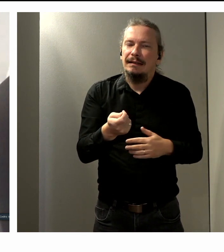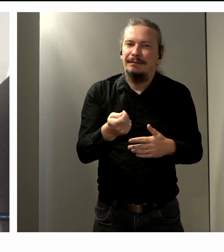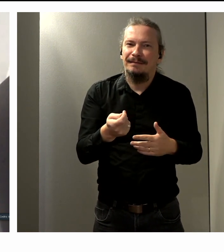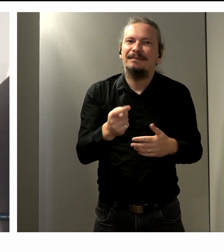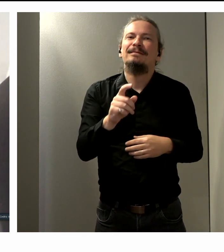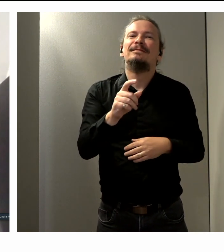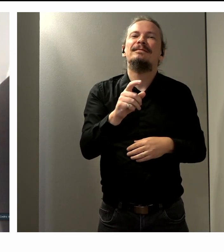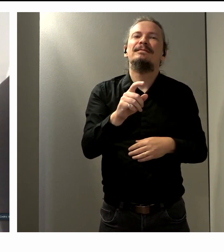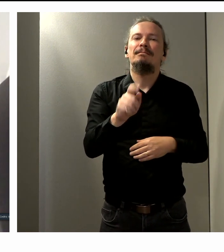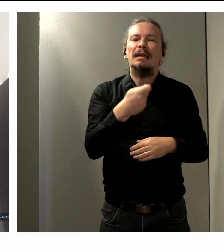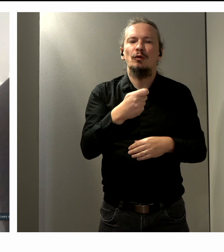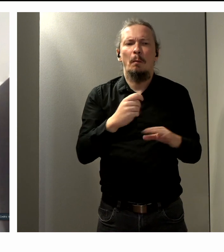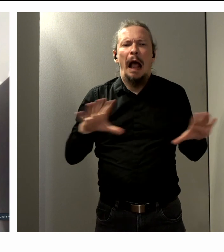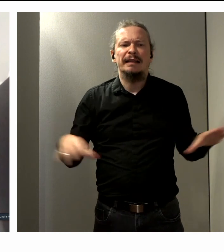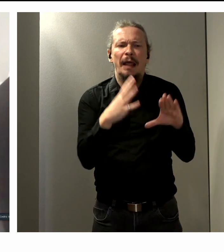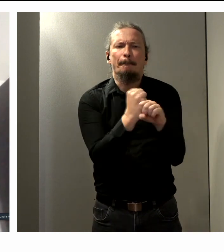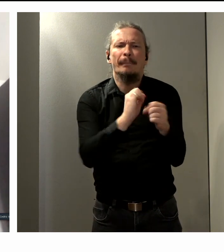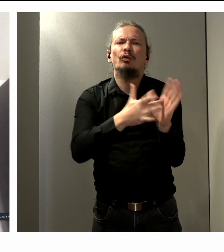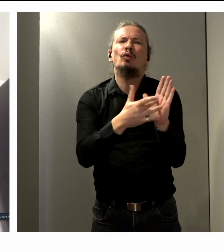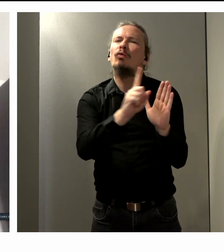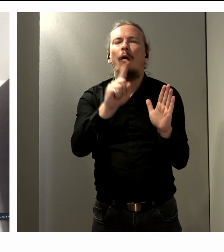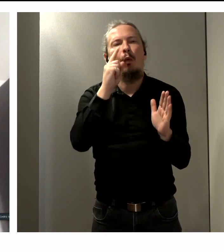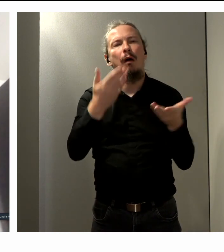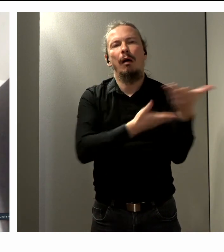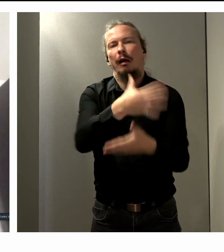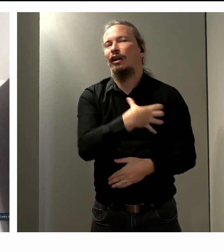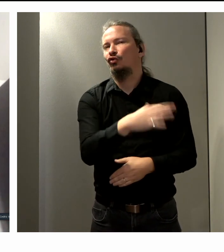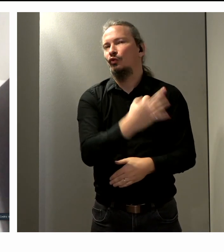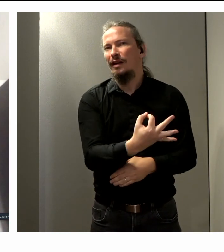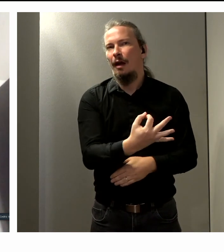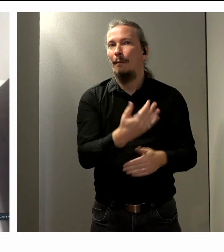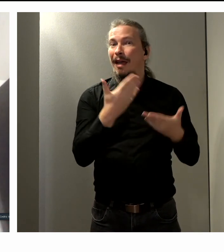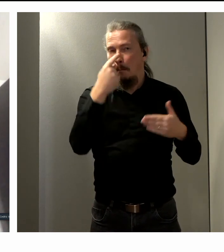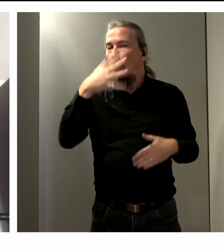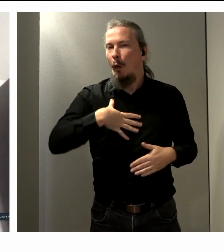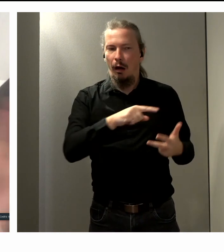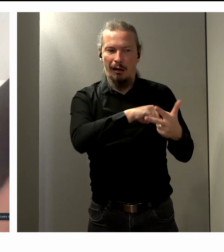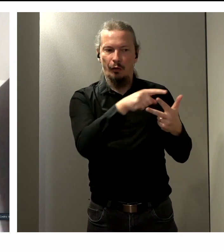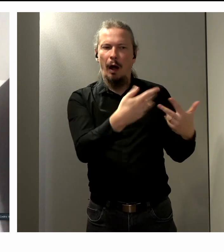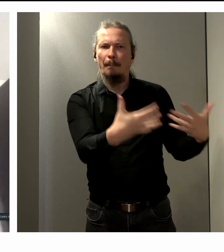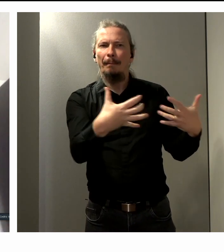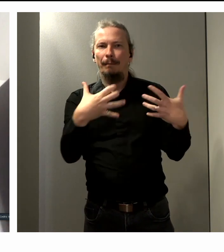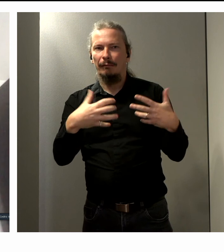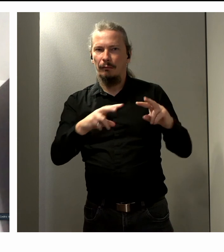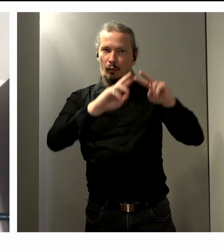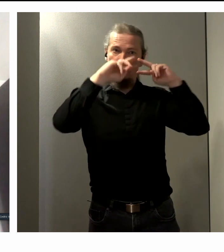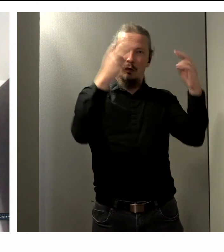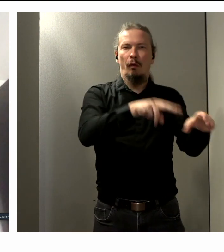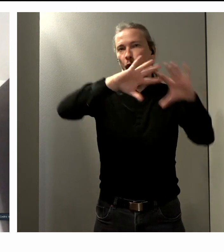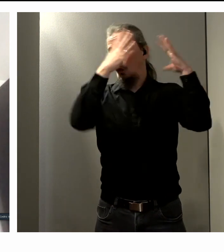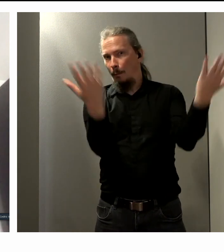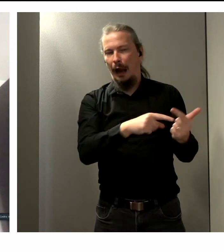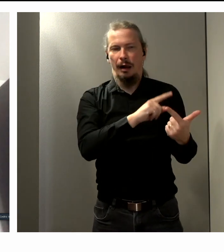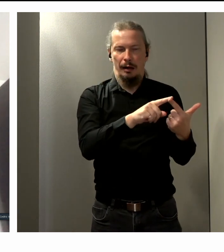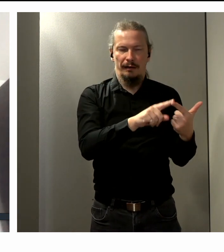sans prétendre faire la synthèse exhaustive de tous les riches échanges qui ont été, il me semblait que ces éléments, le fait de penser globalement et transversalement,